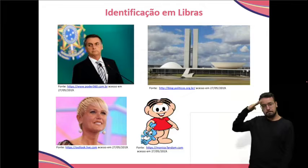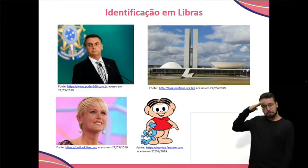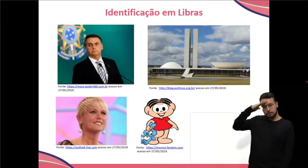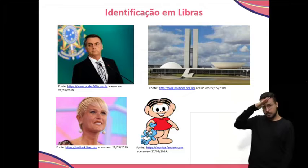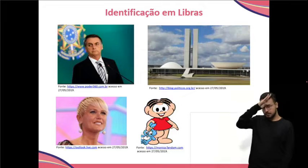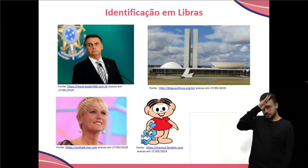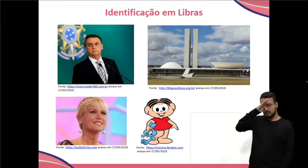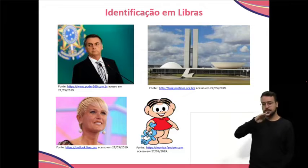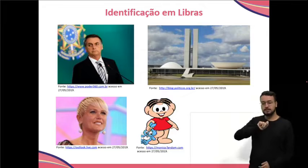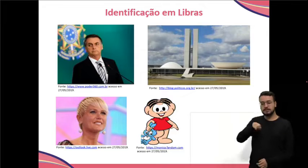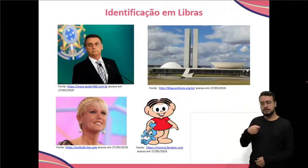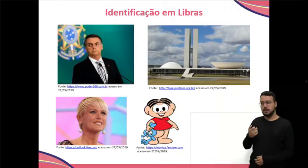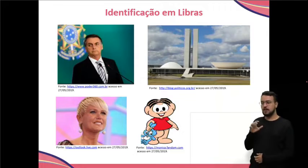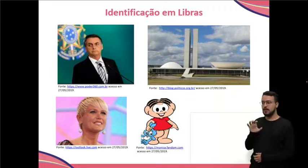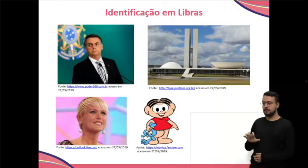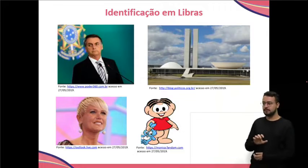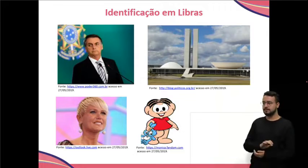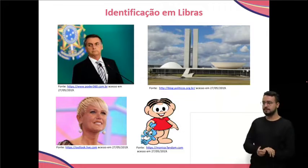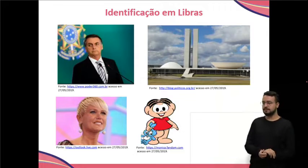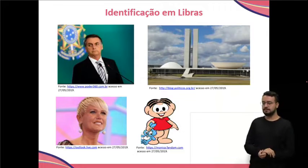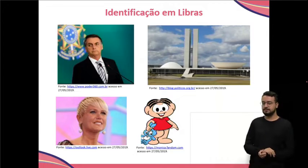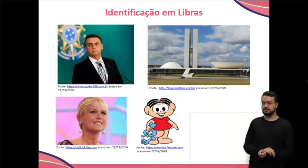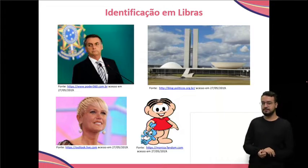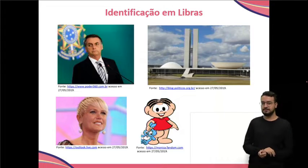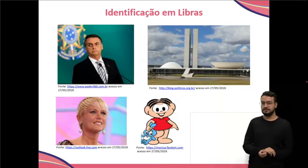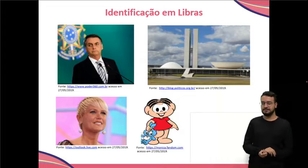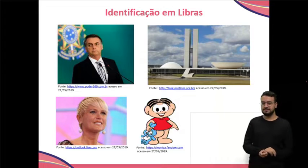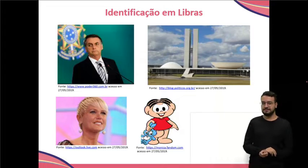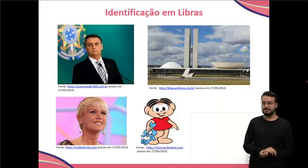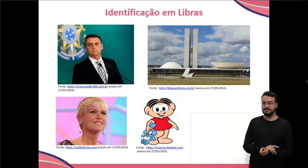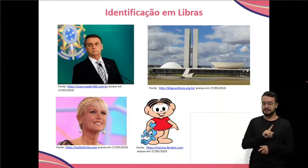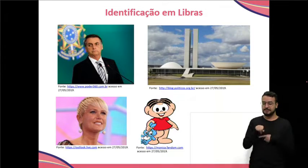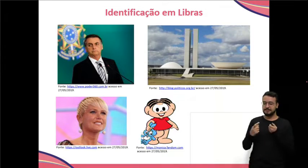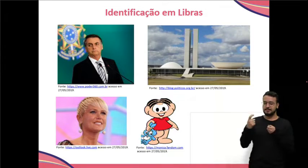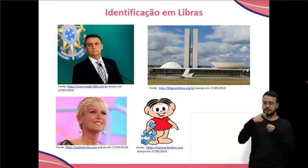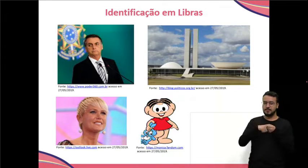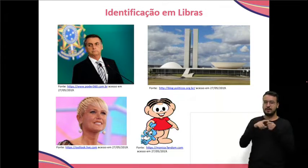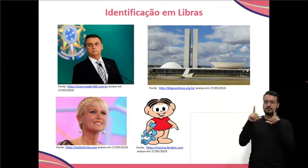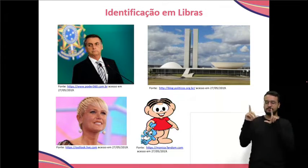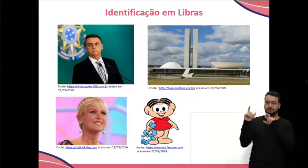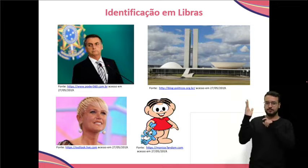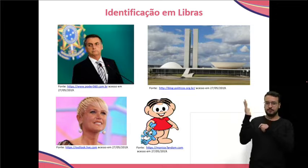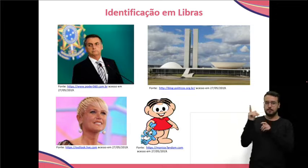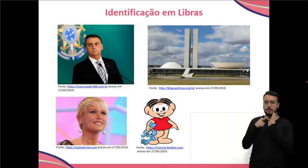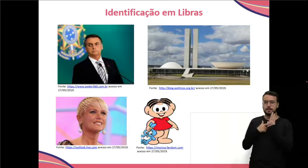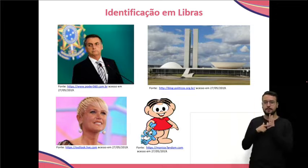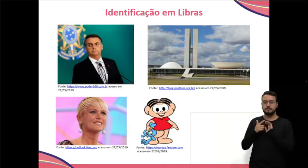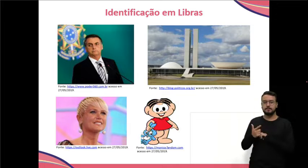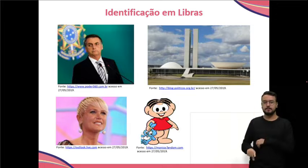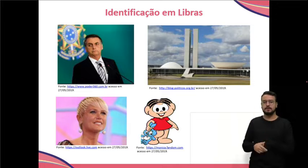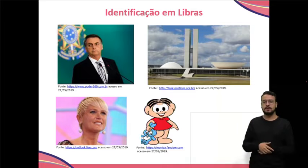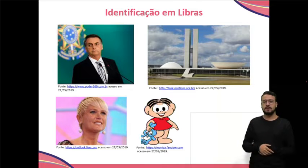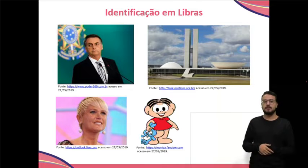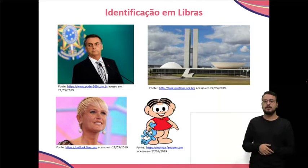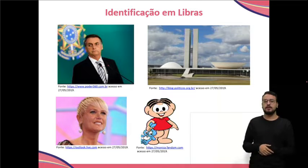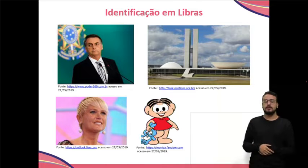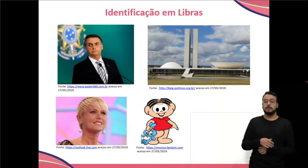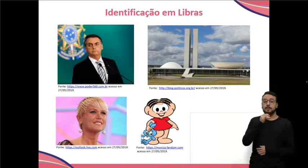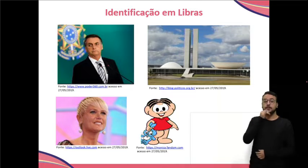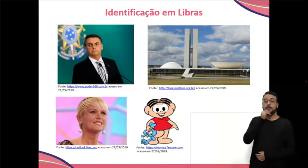dele. E nós vamos voltar nessa imagem várias vezes, tá? Então, por exemplo, o sinal de Bolsonaro. Vou pedir para a